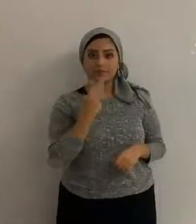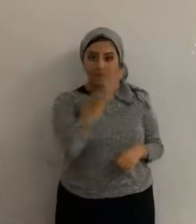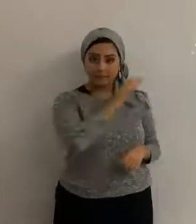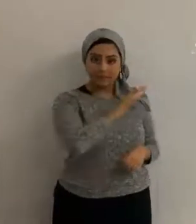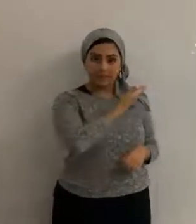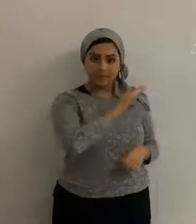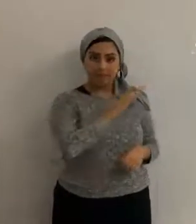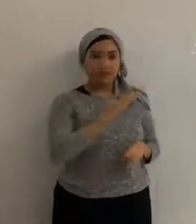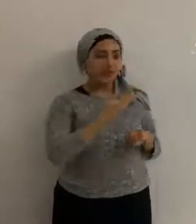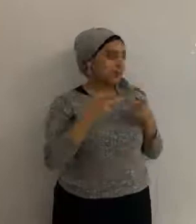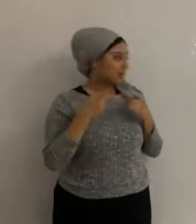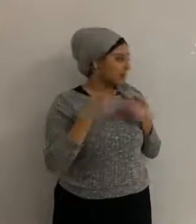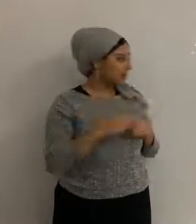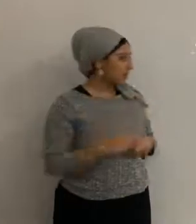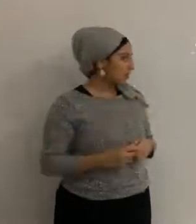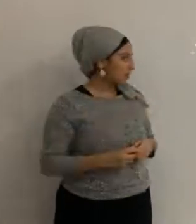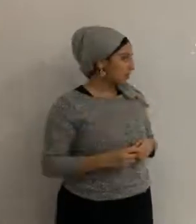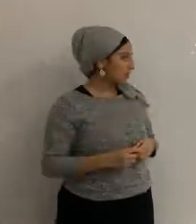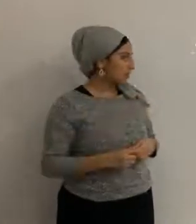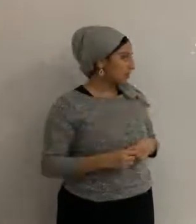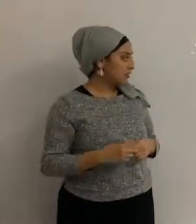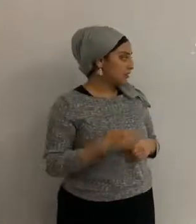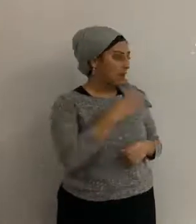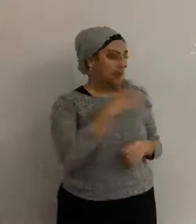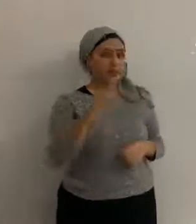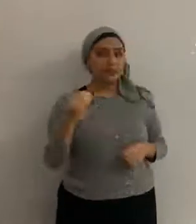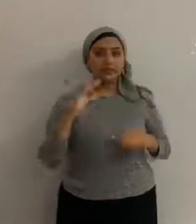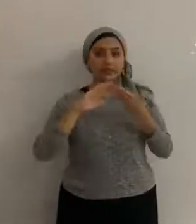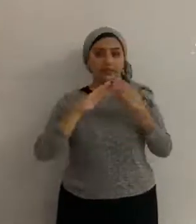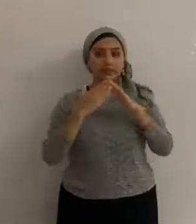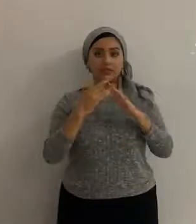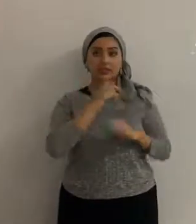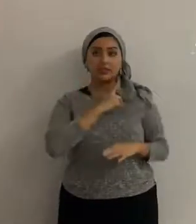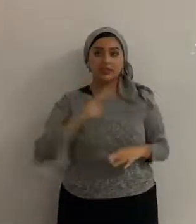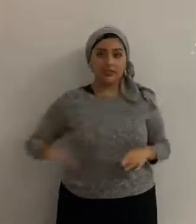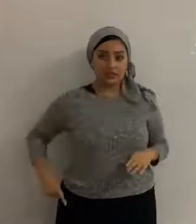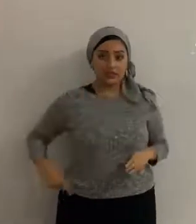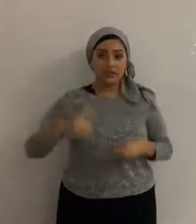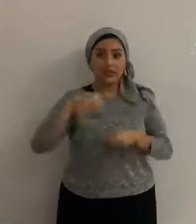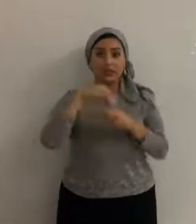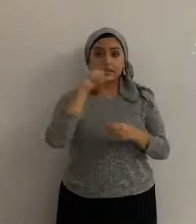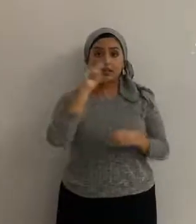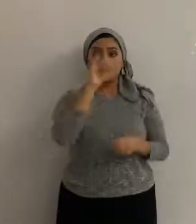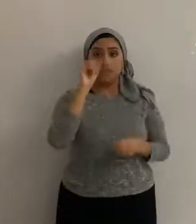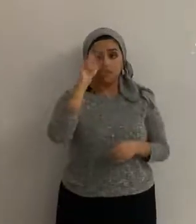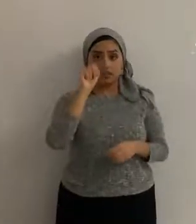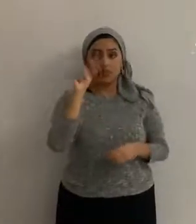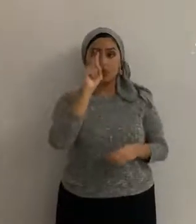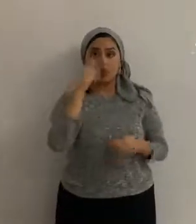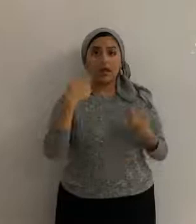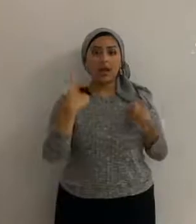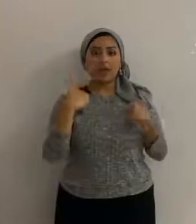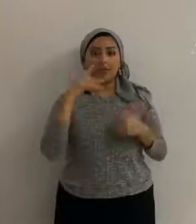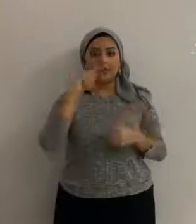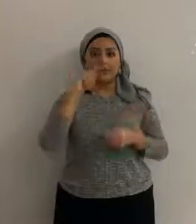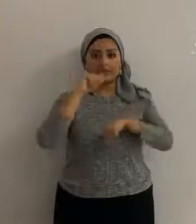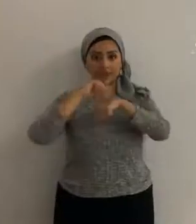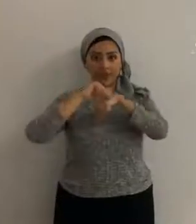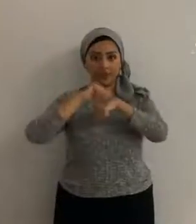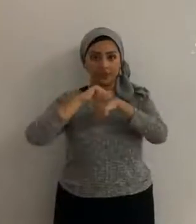intermedio, y después la ciudad de David. Y en Sion es donde estaba el templo, en la ciudad de David. Ahora